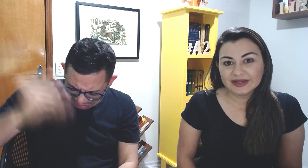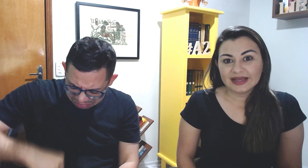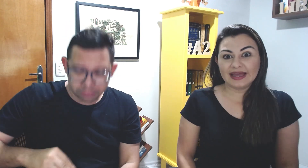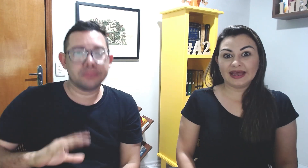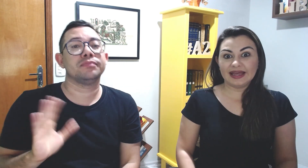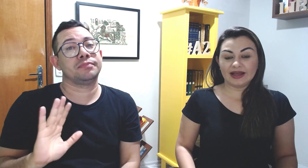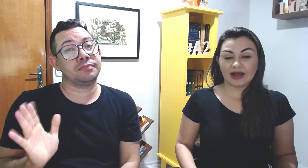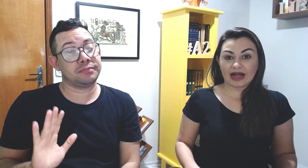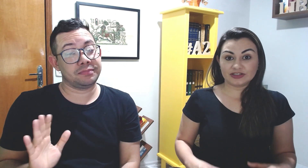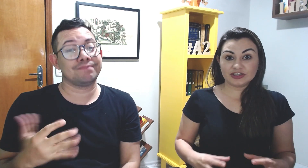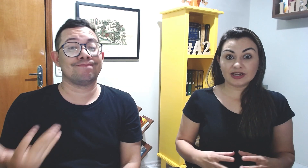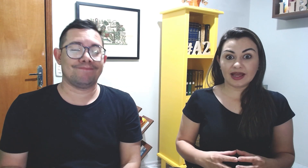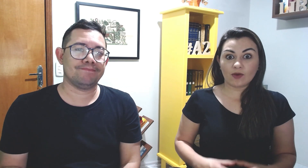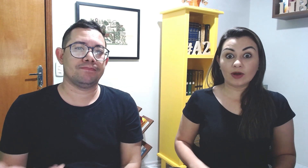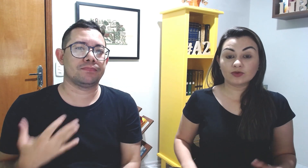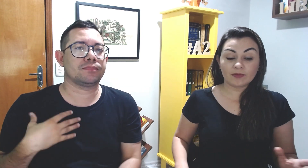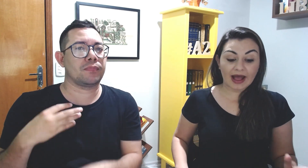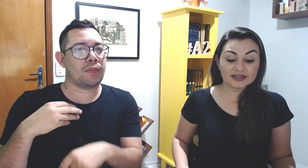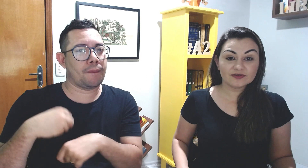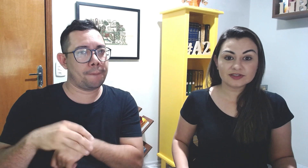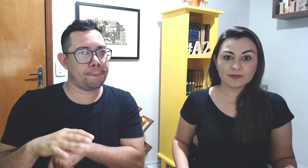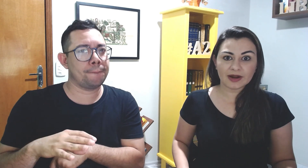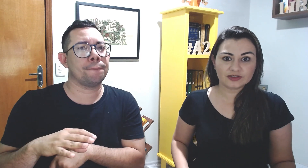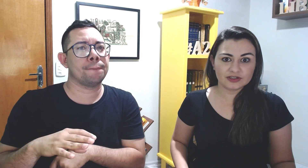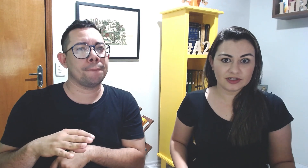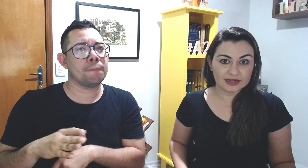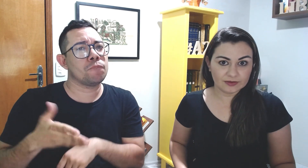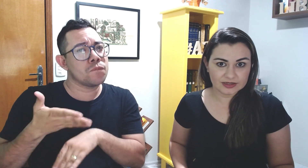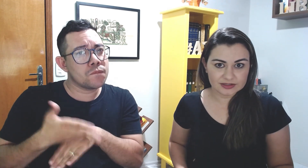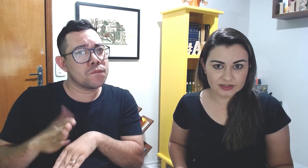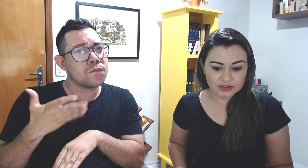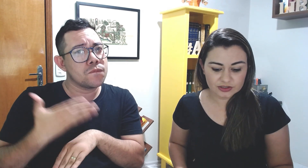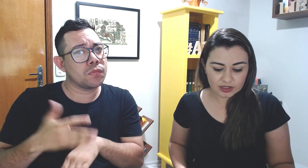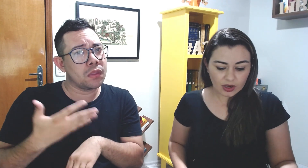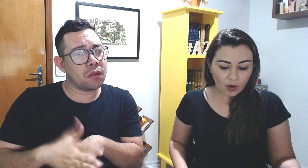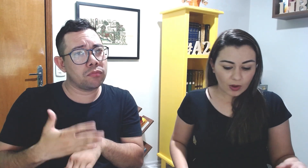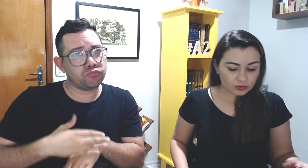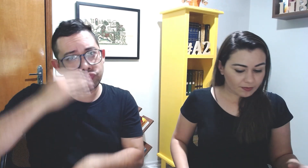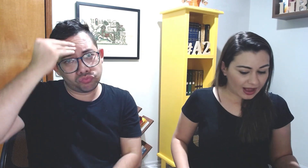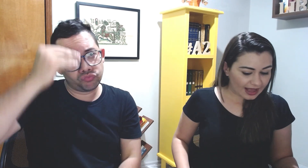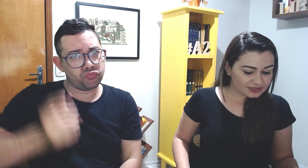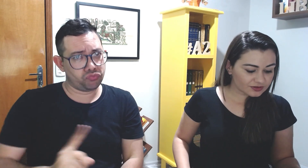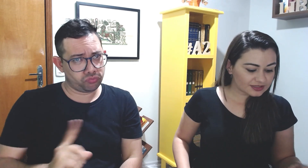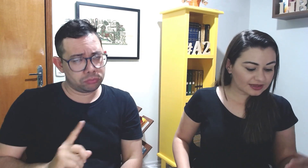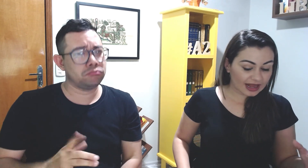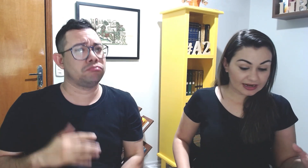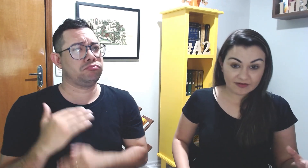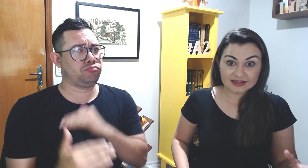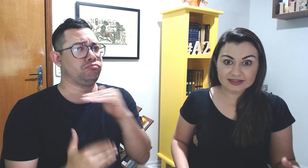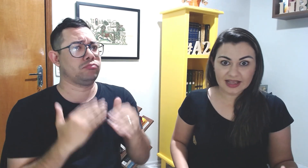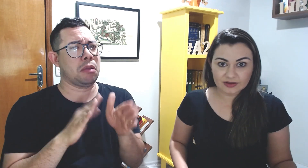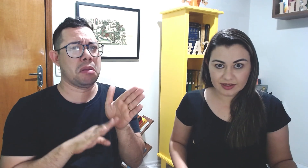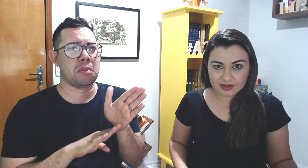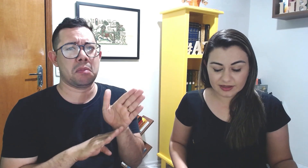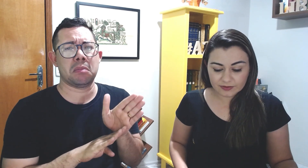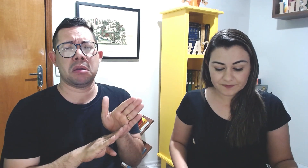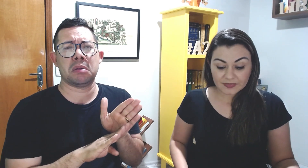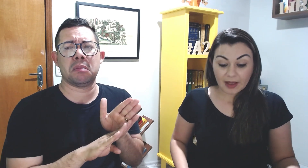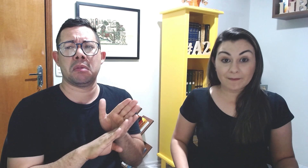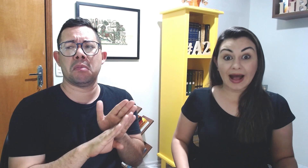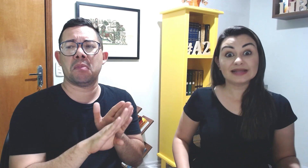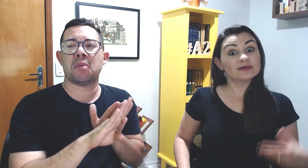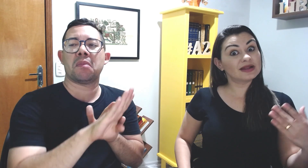Então, a dica quanto mais você pratica e não desiste, quanto mais você está ali fazendo